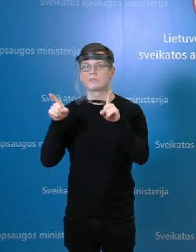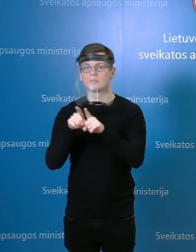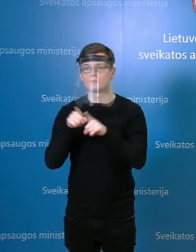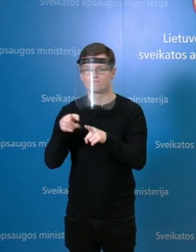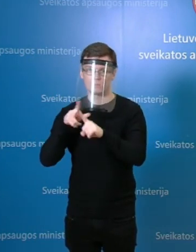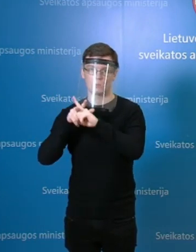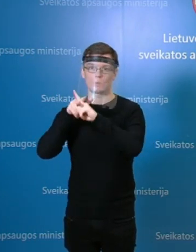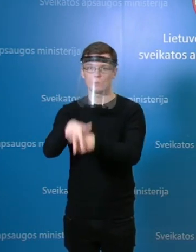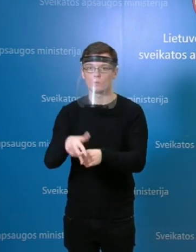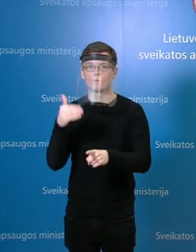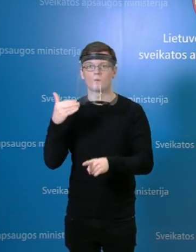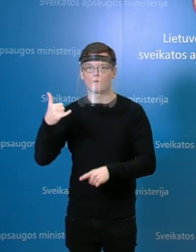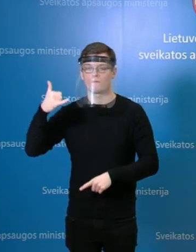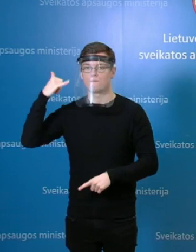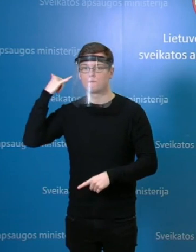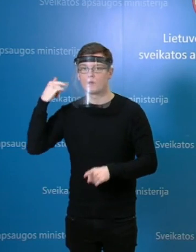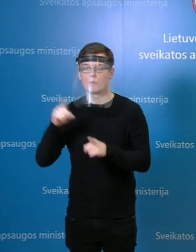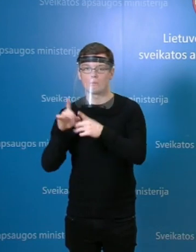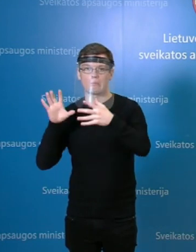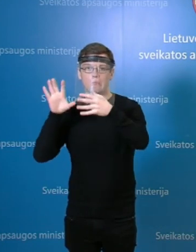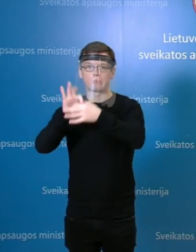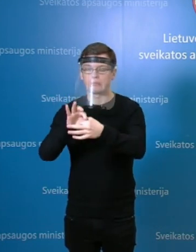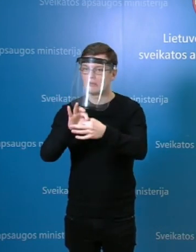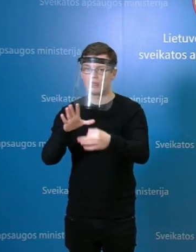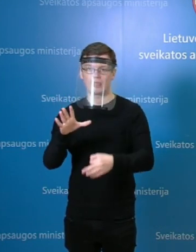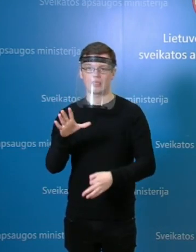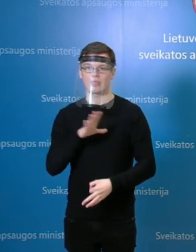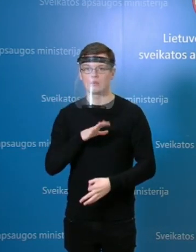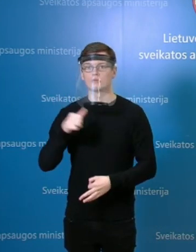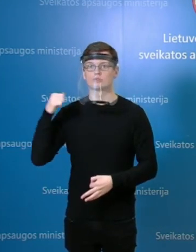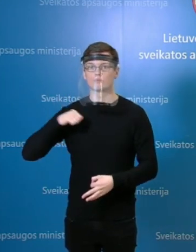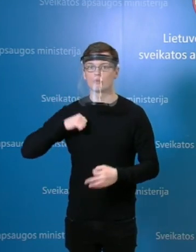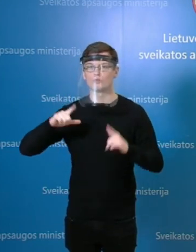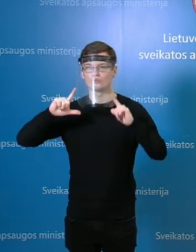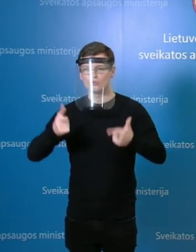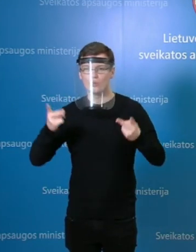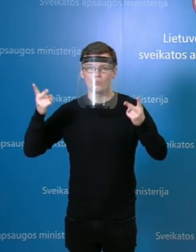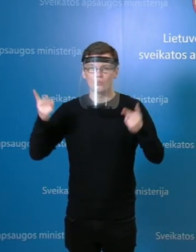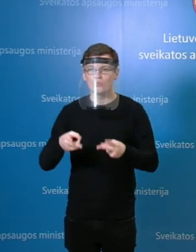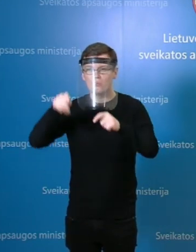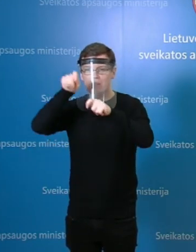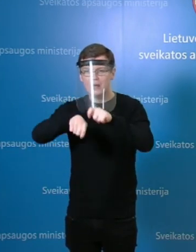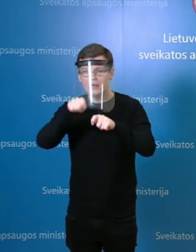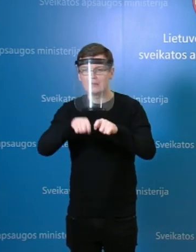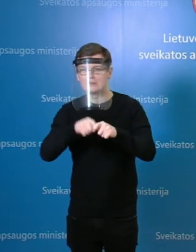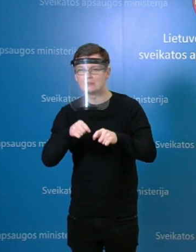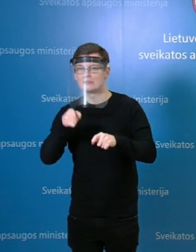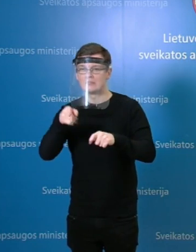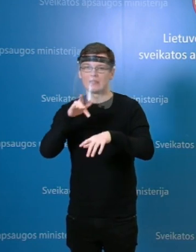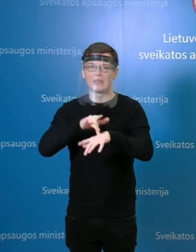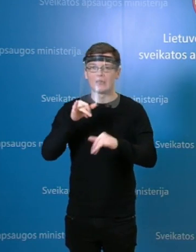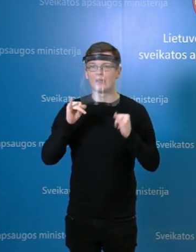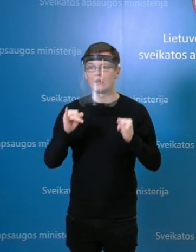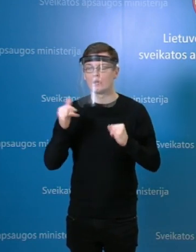pačią karštąją liniją, labai sudėtinga tampa prisiskambinti asmenim, kuriem tyrimas yra būtinas, ir galų